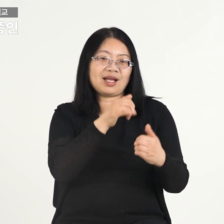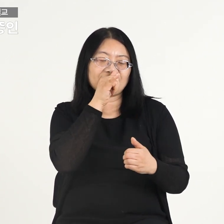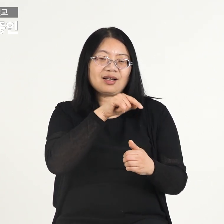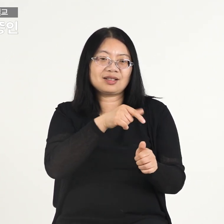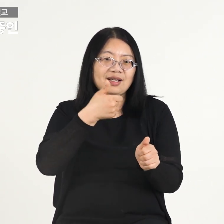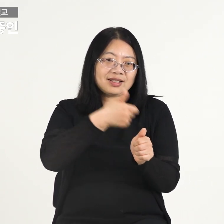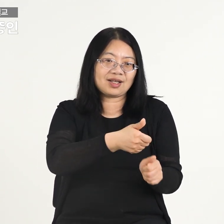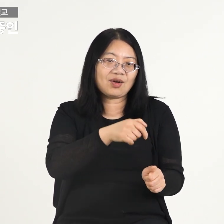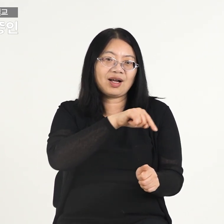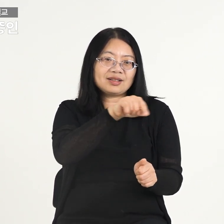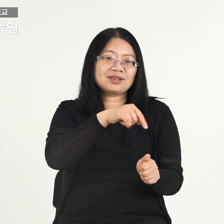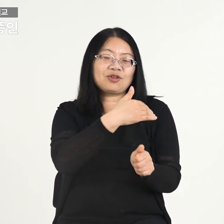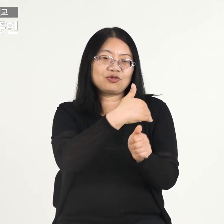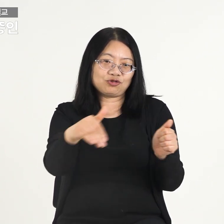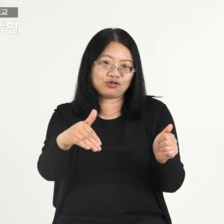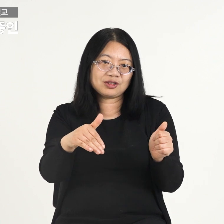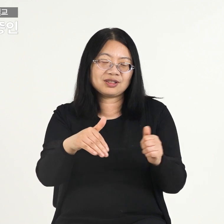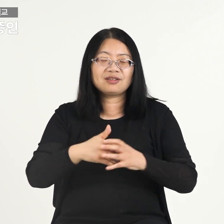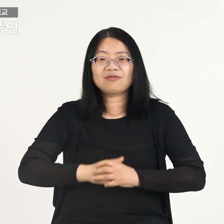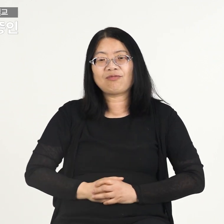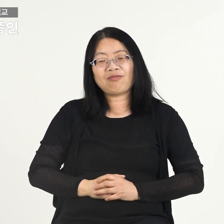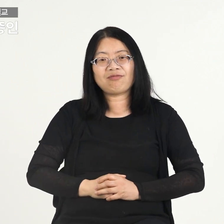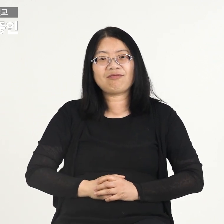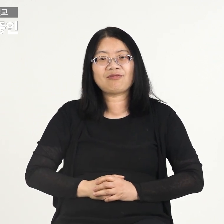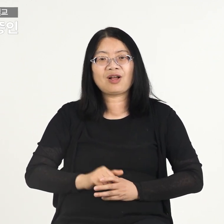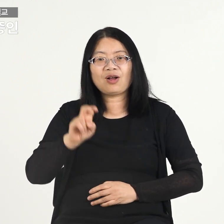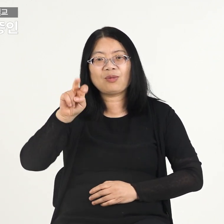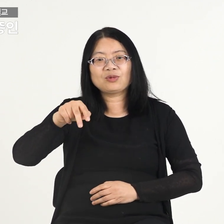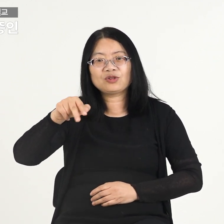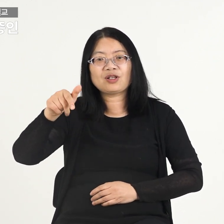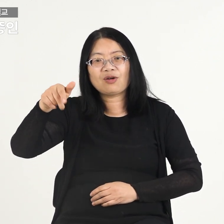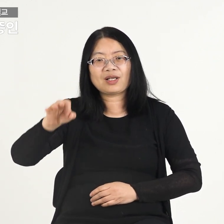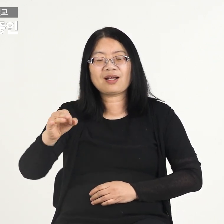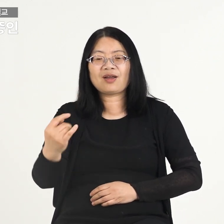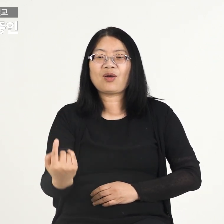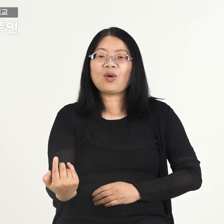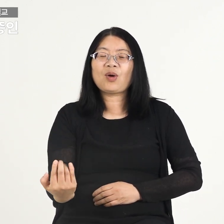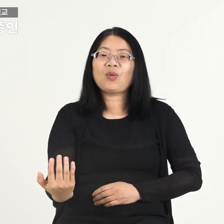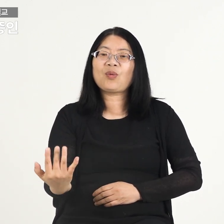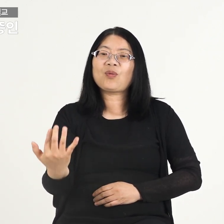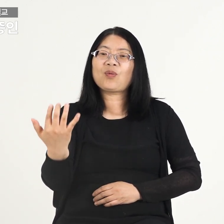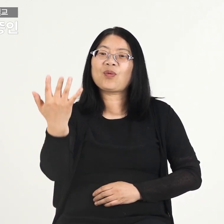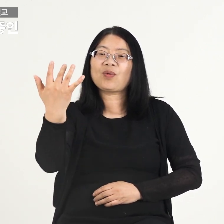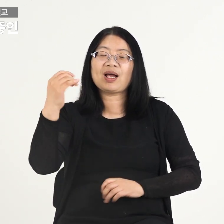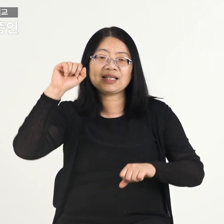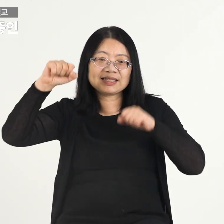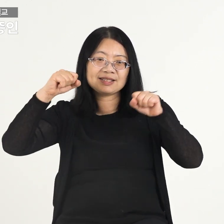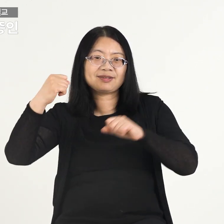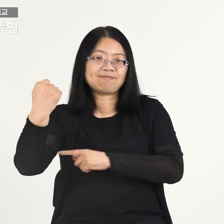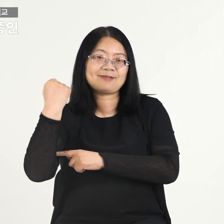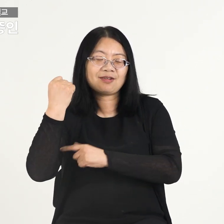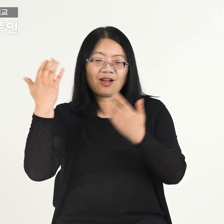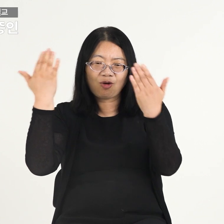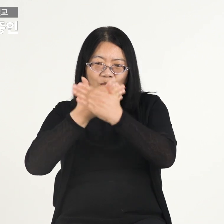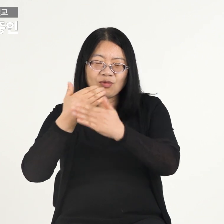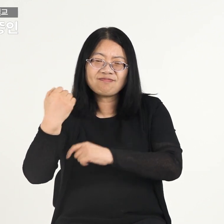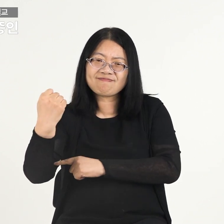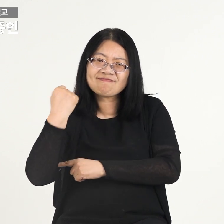그들을 이기고 그들을 죽일 터인즉. 무적행에서 올라오는 짐승 세력이, 어둠의